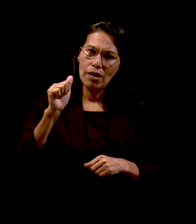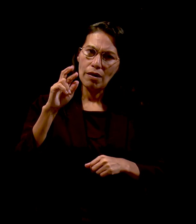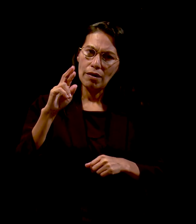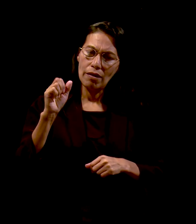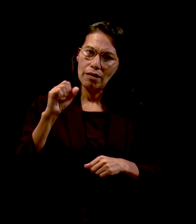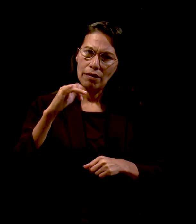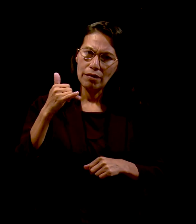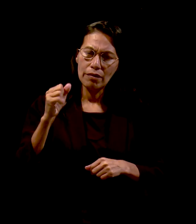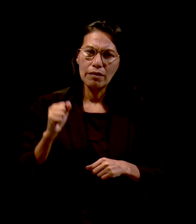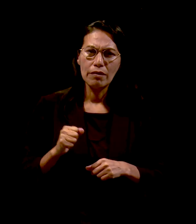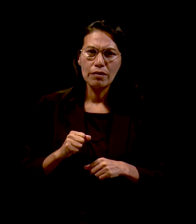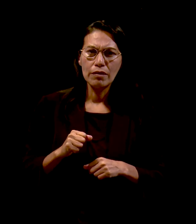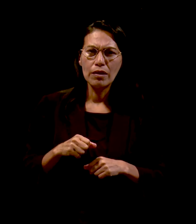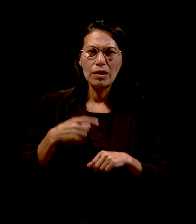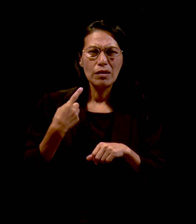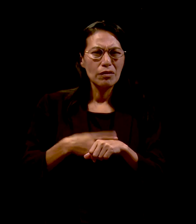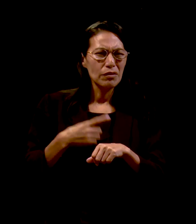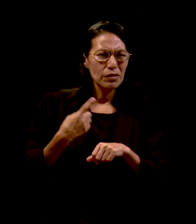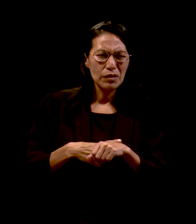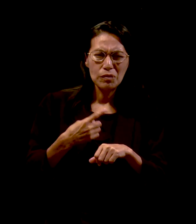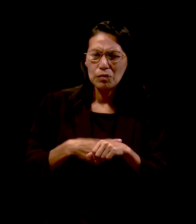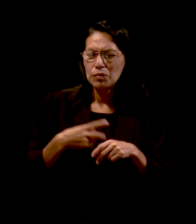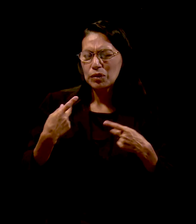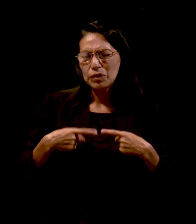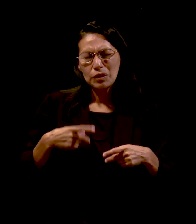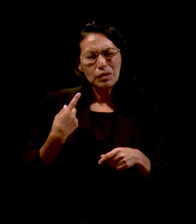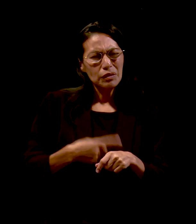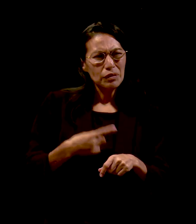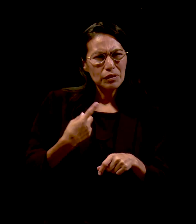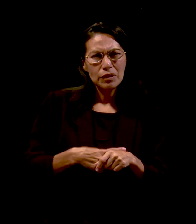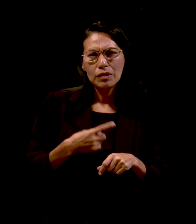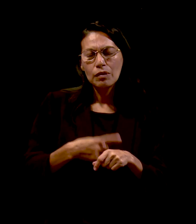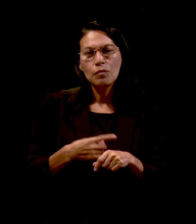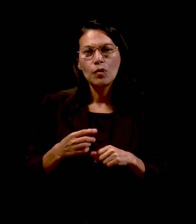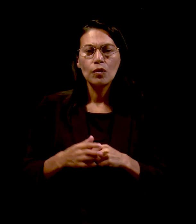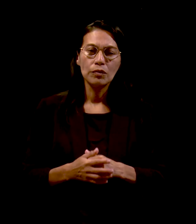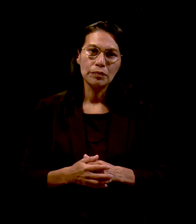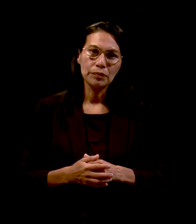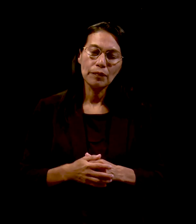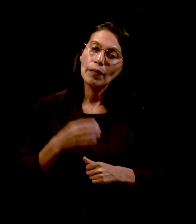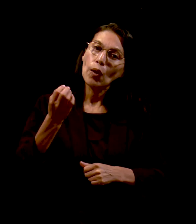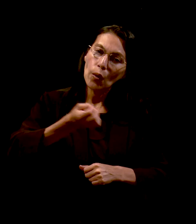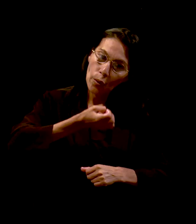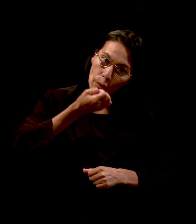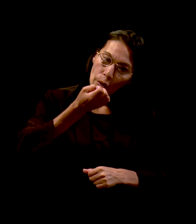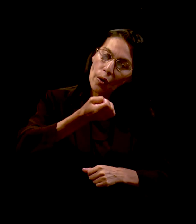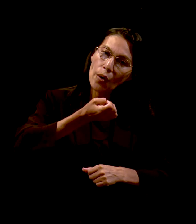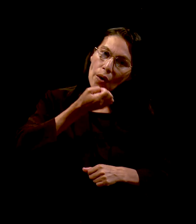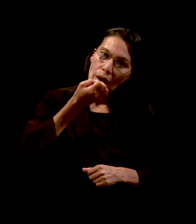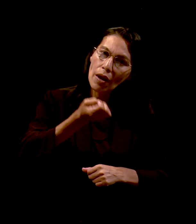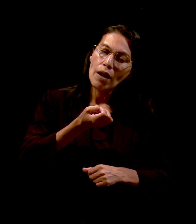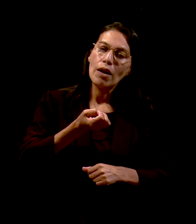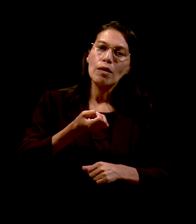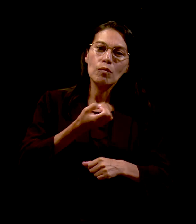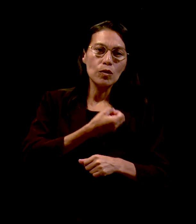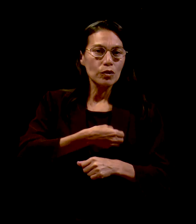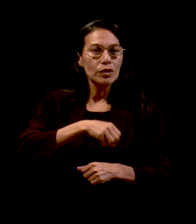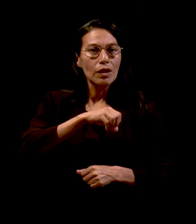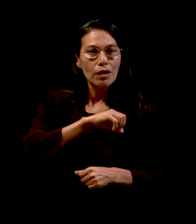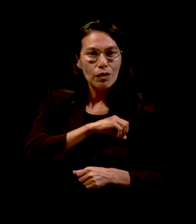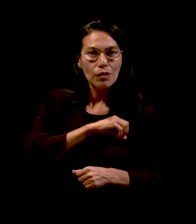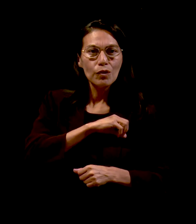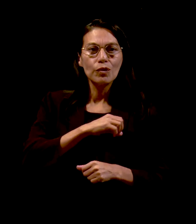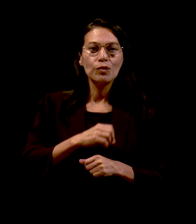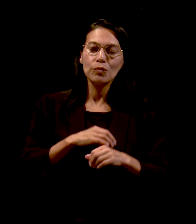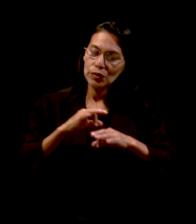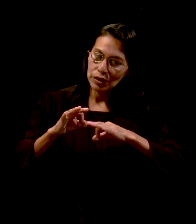complicada está sin trabajo le hablo dice acá pues vamos a estar hablando por eduardo araya por su